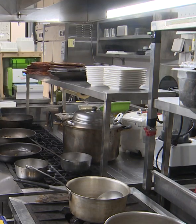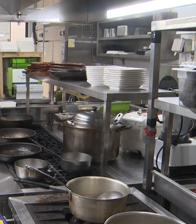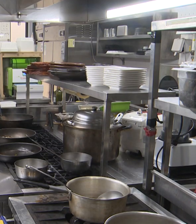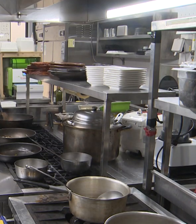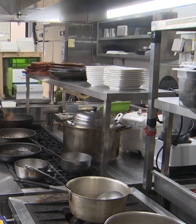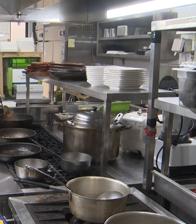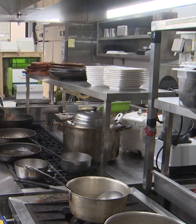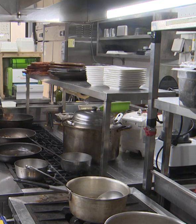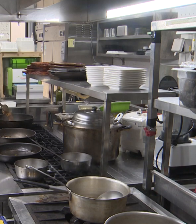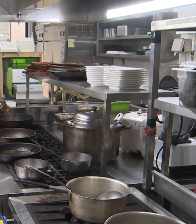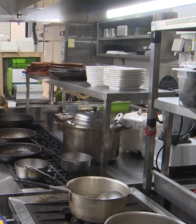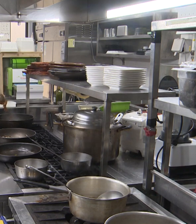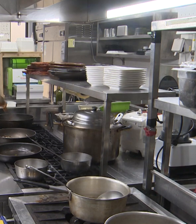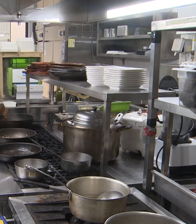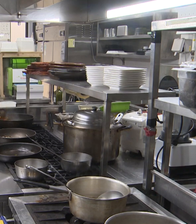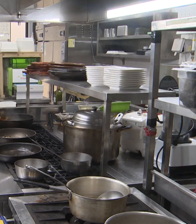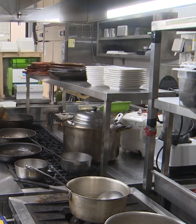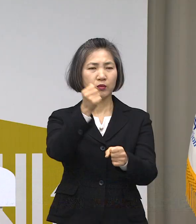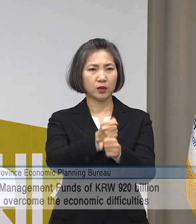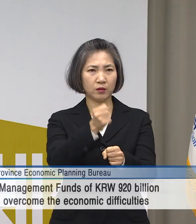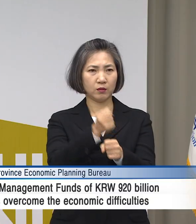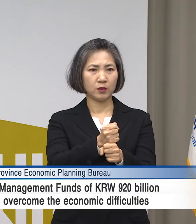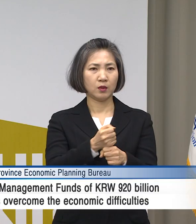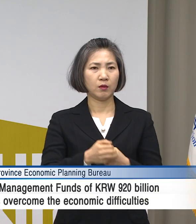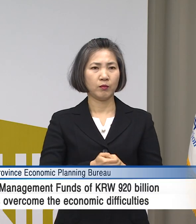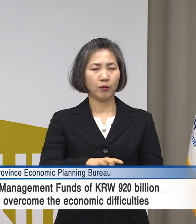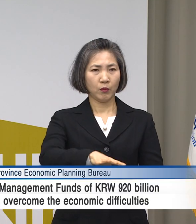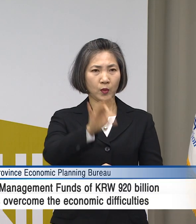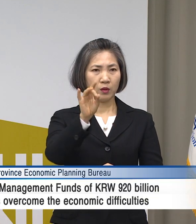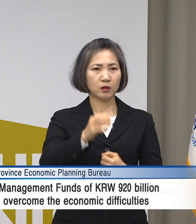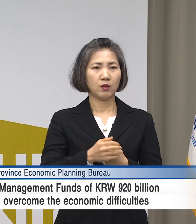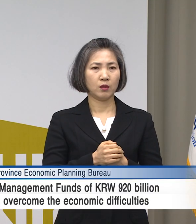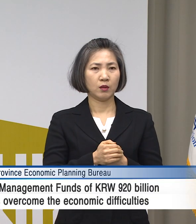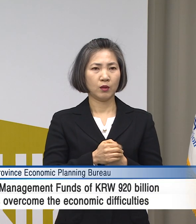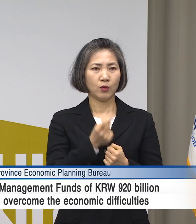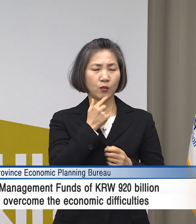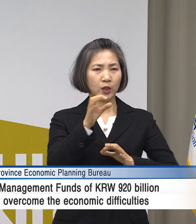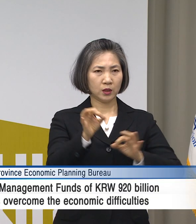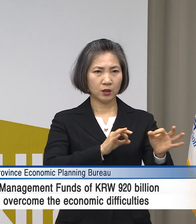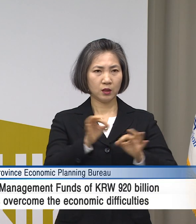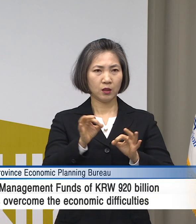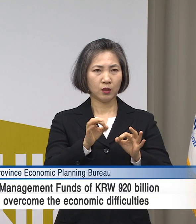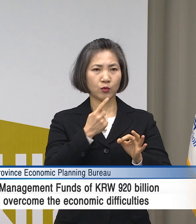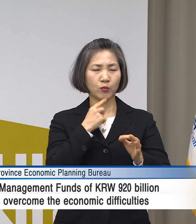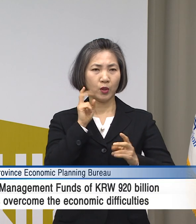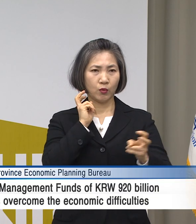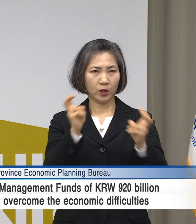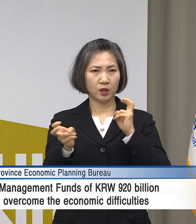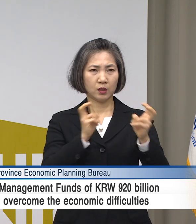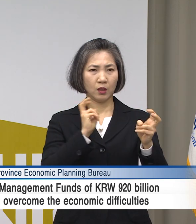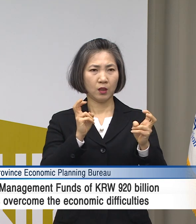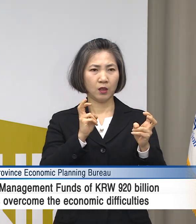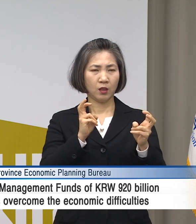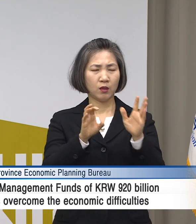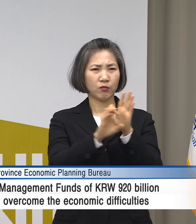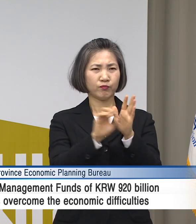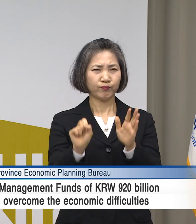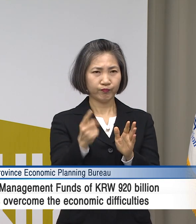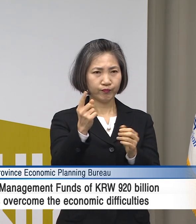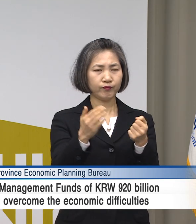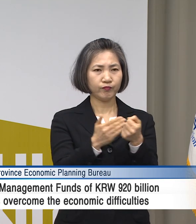economic stability of residents. 먼저 소상공인 중소기업이 코로나19로